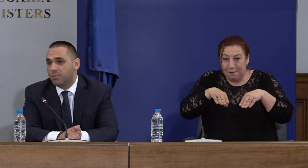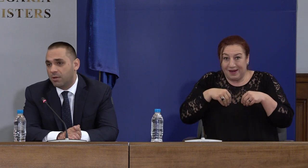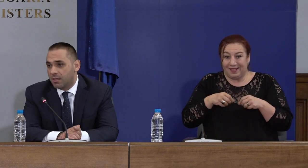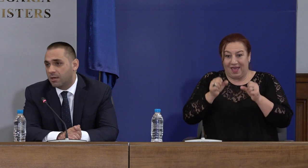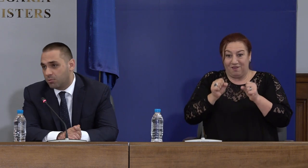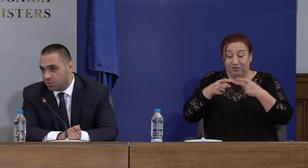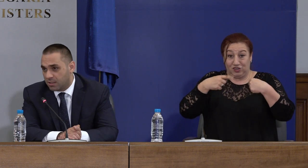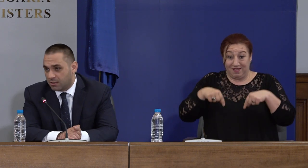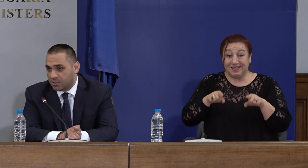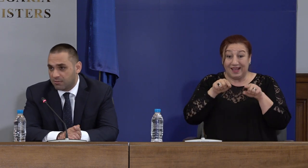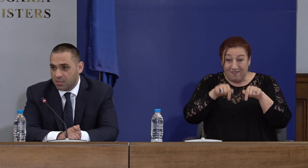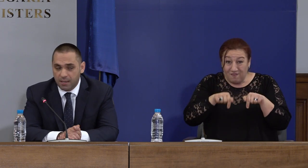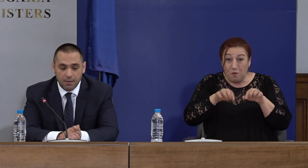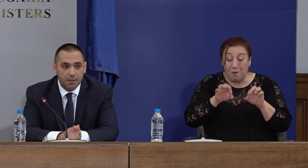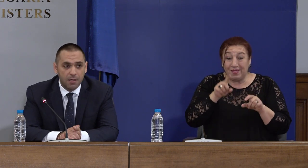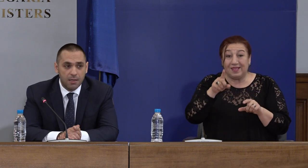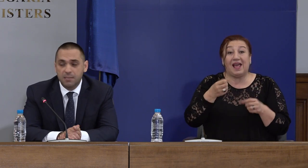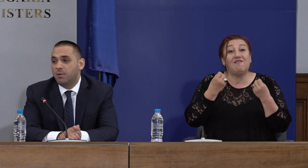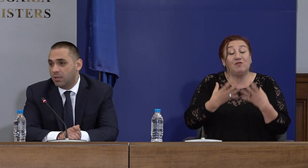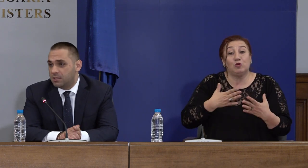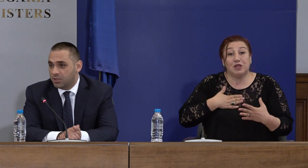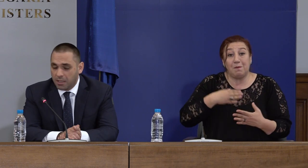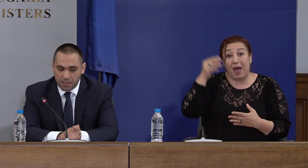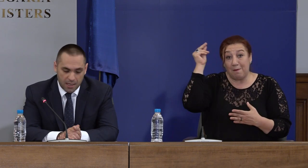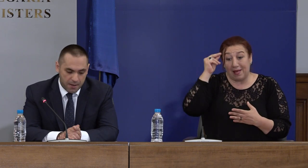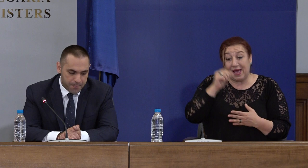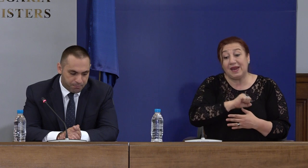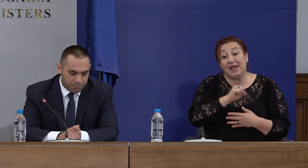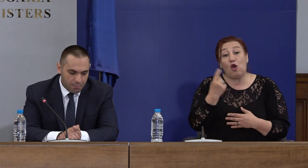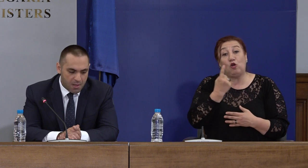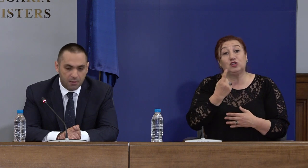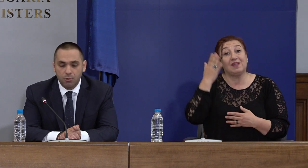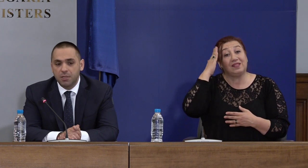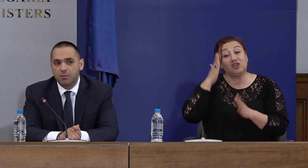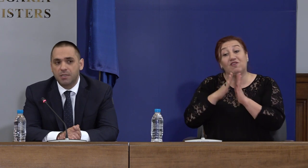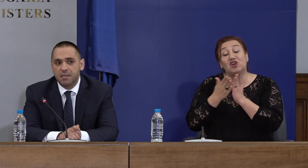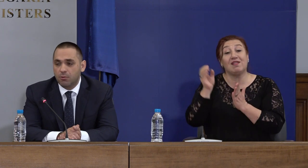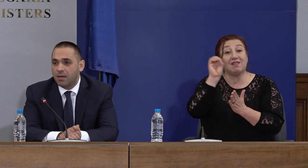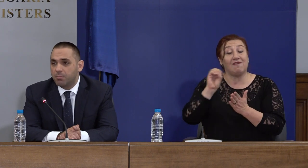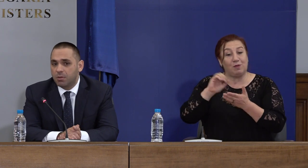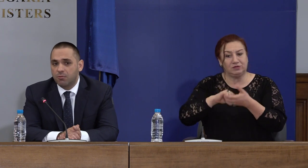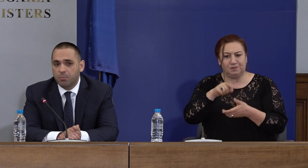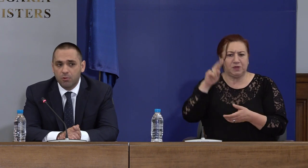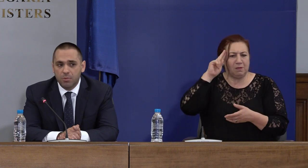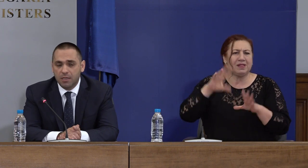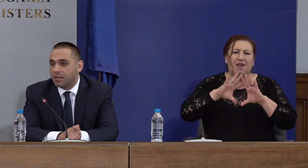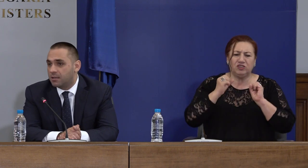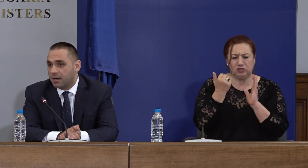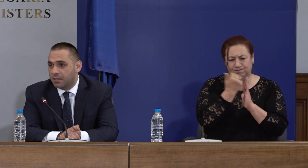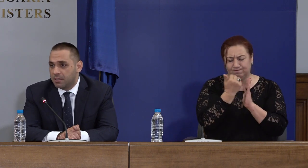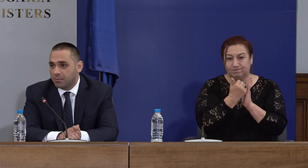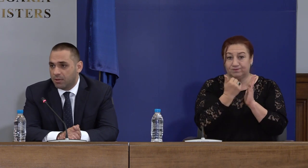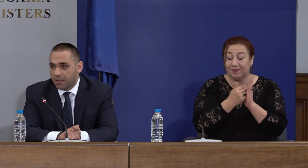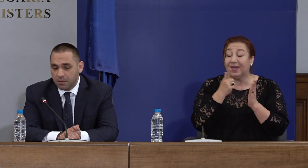възможност има България, както и още една държава членка. Изпълнили всички критерии. Какво ще ни донесе това? Първо, по-добър